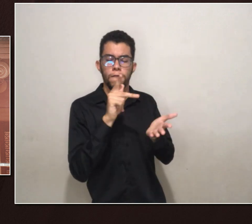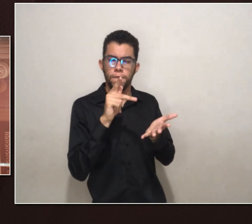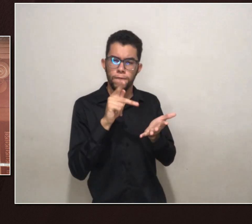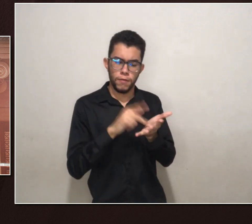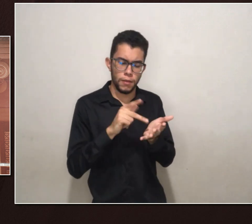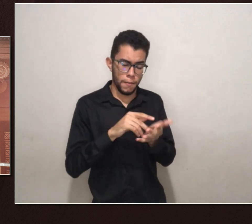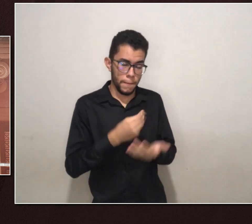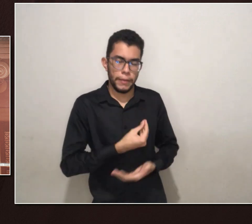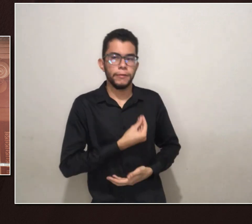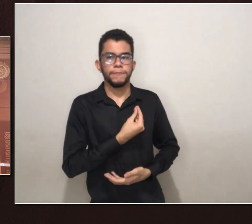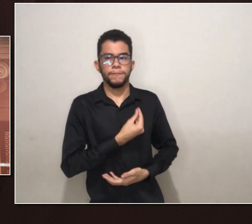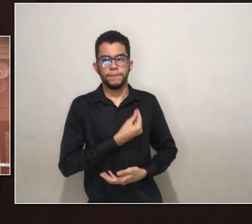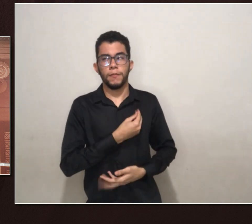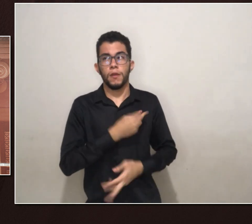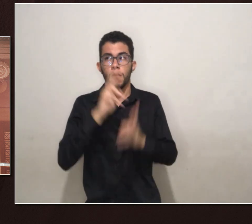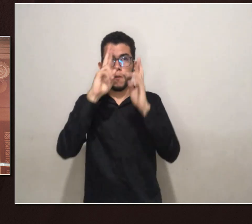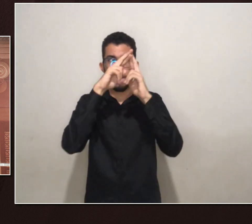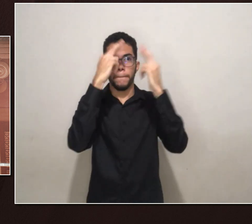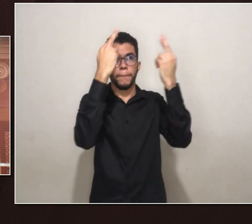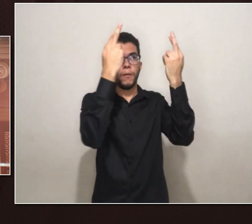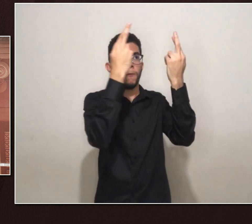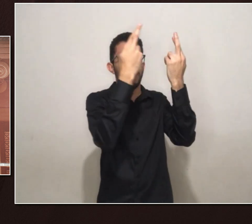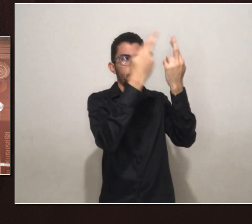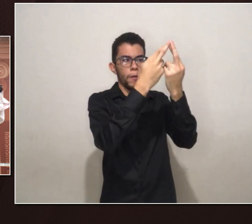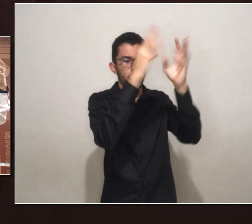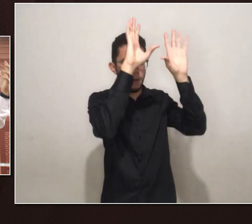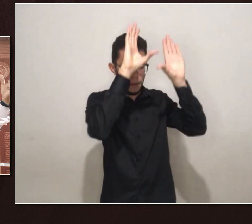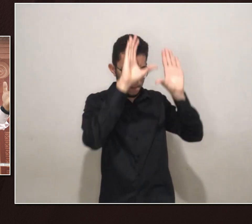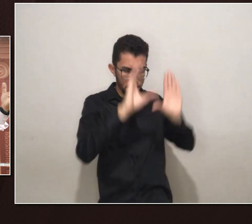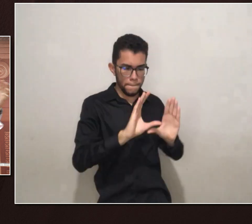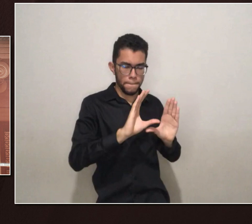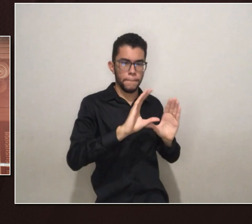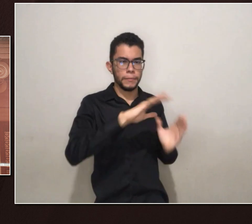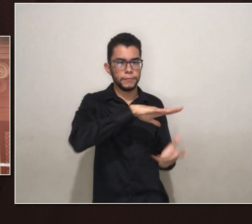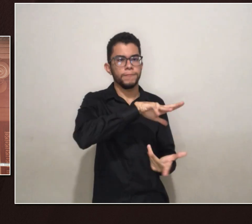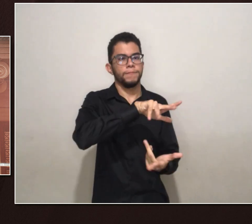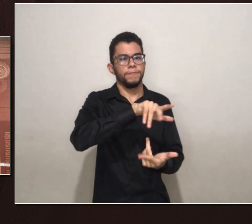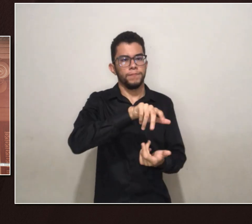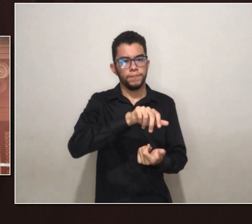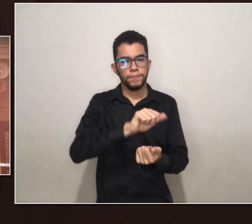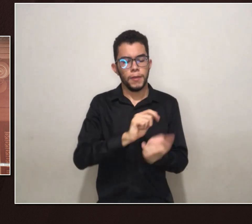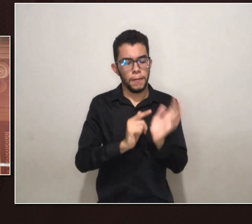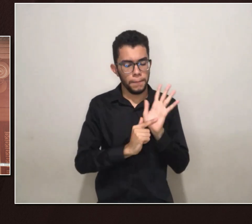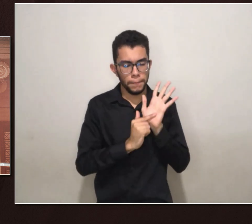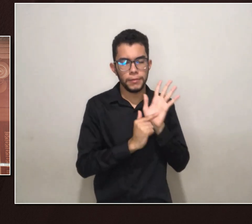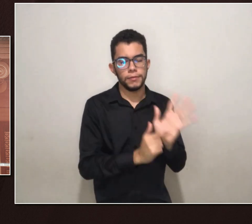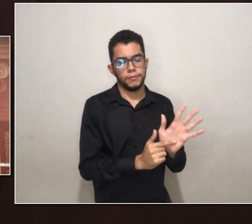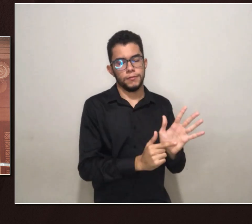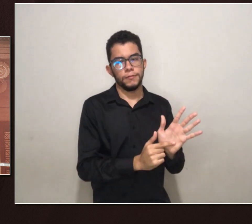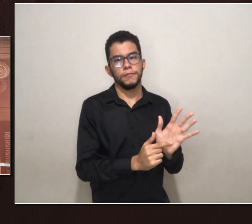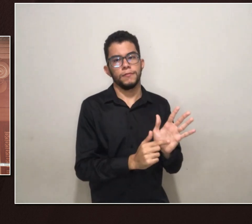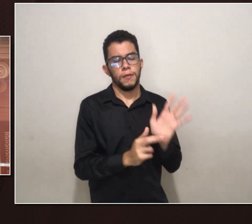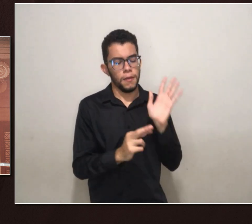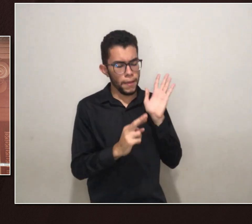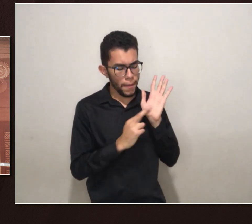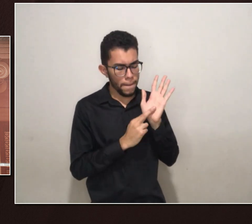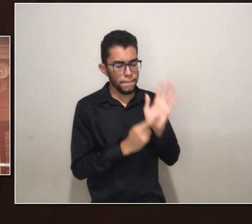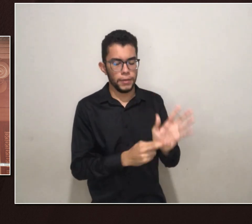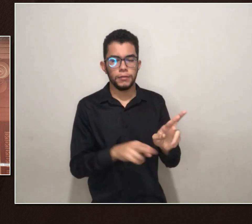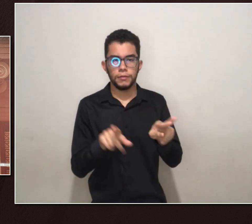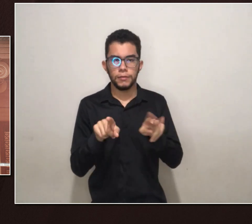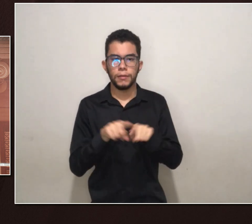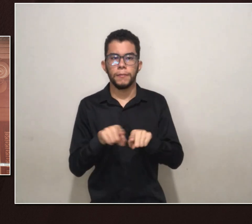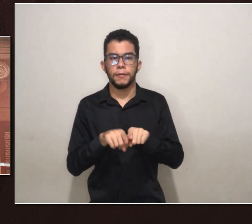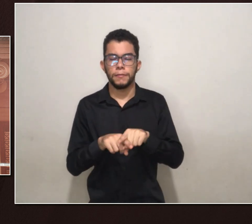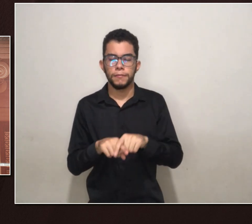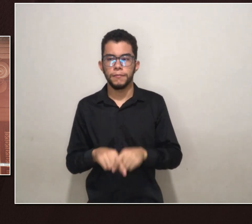realidade do reino dos céus. Não só a aparência do reino dos céus, a igreja terá a realidade do reino dos céus.